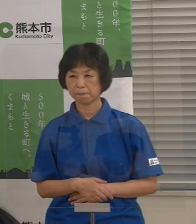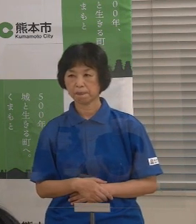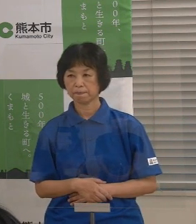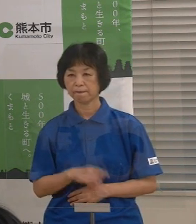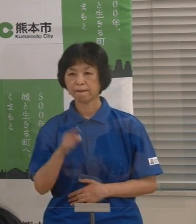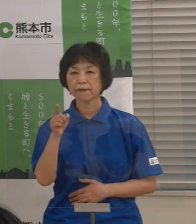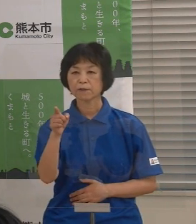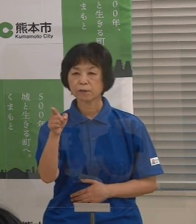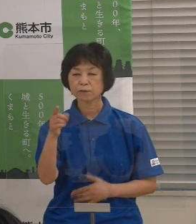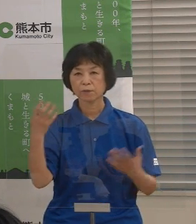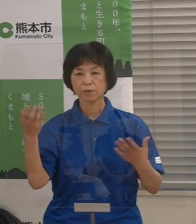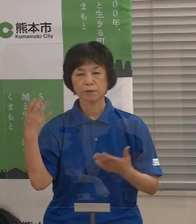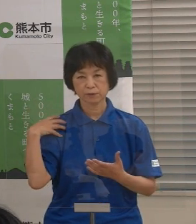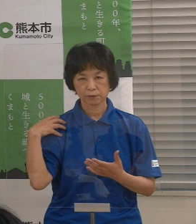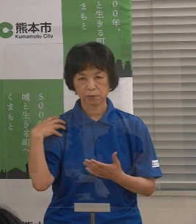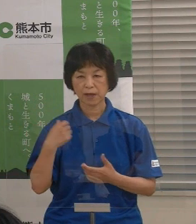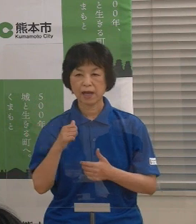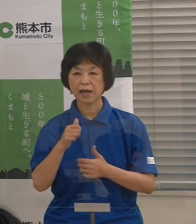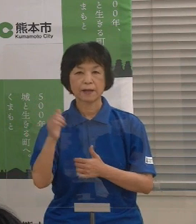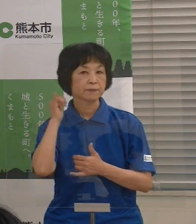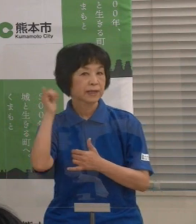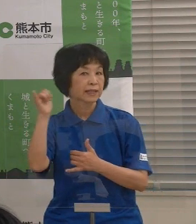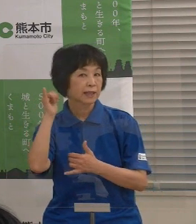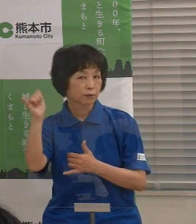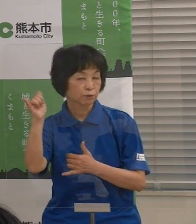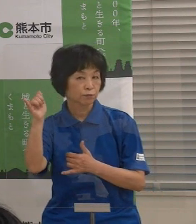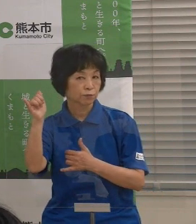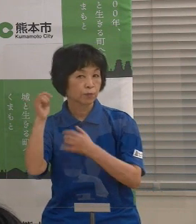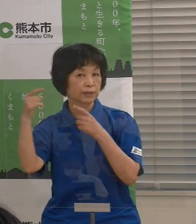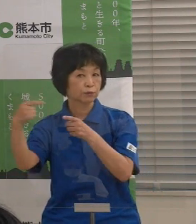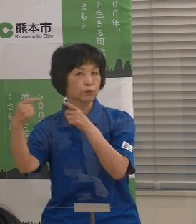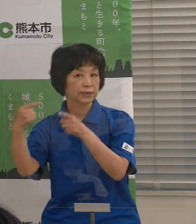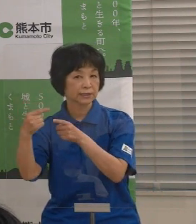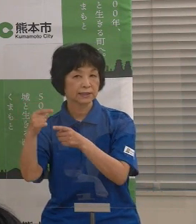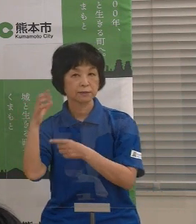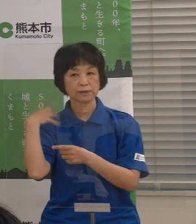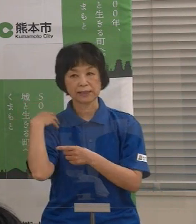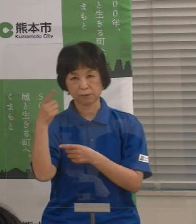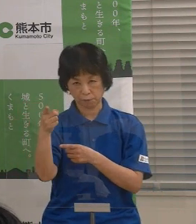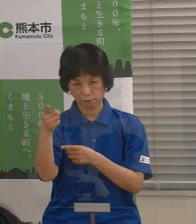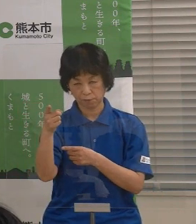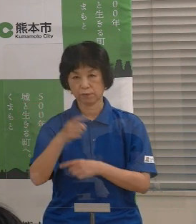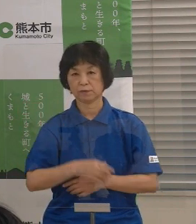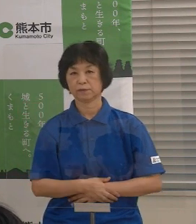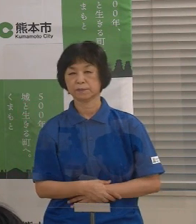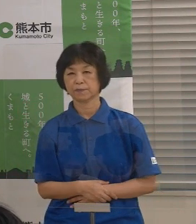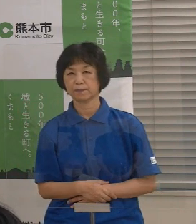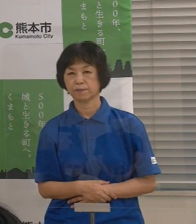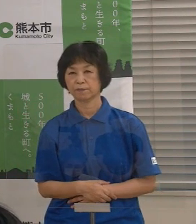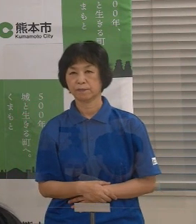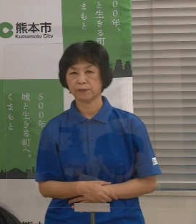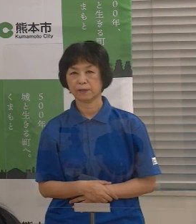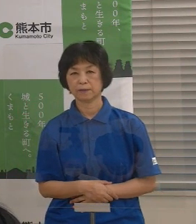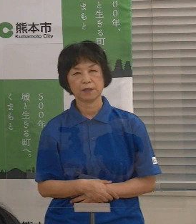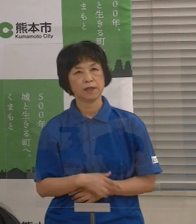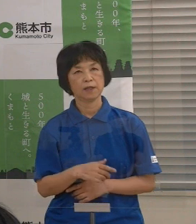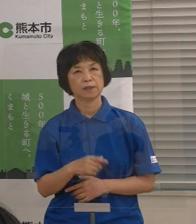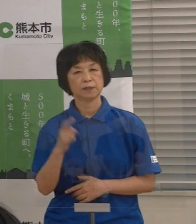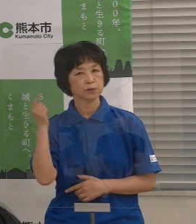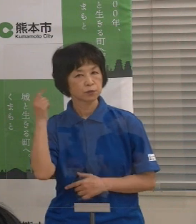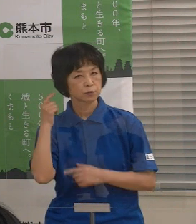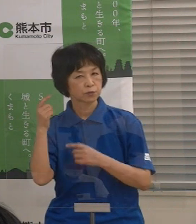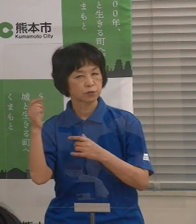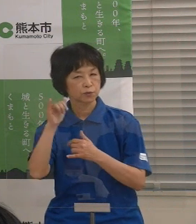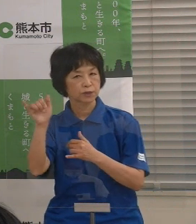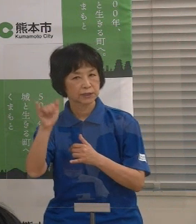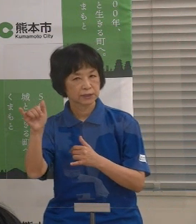し具体的になんか、 いや、そこまでしか分かっていません。それから、ですか、通信ですか、いろいろな部